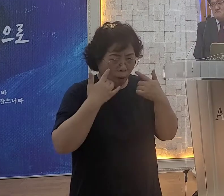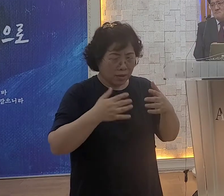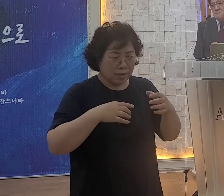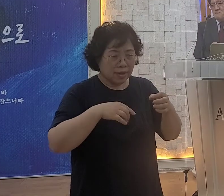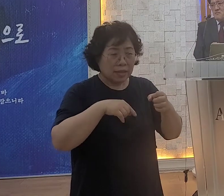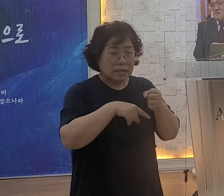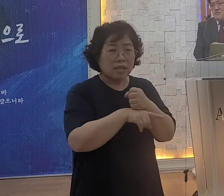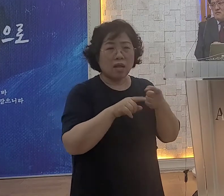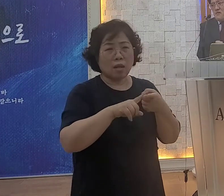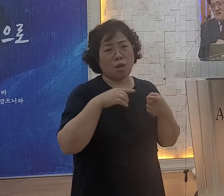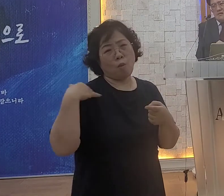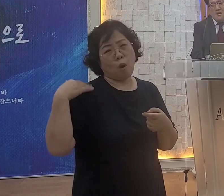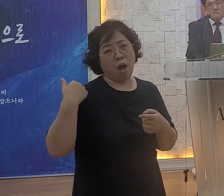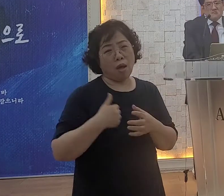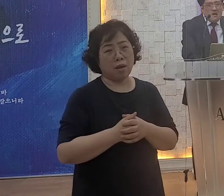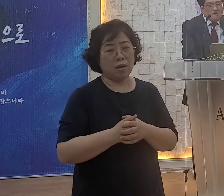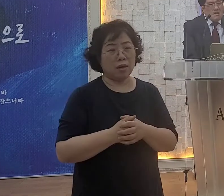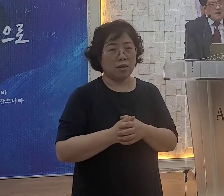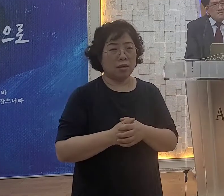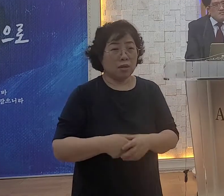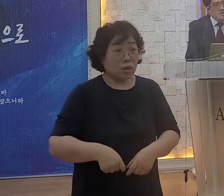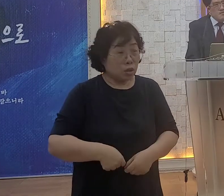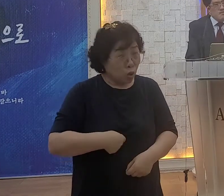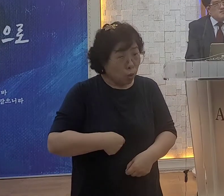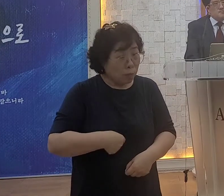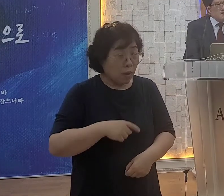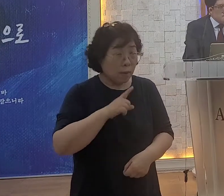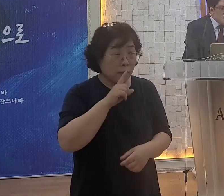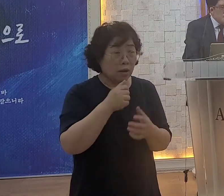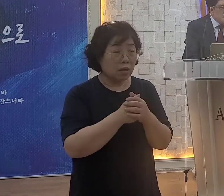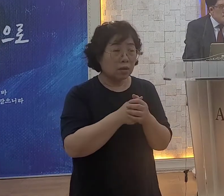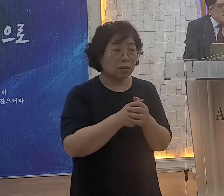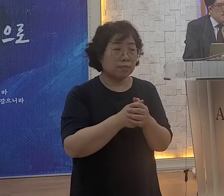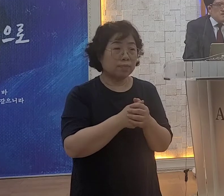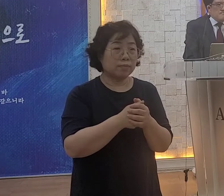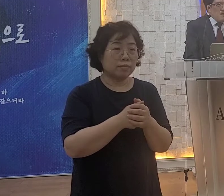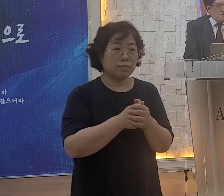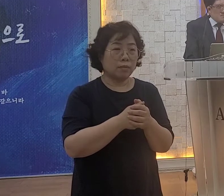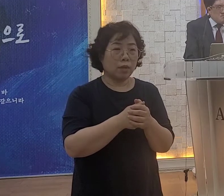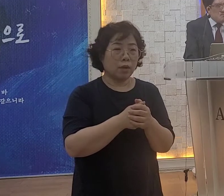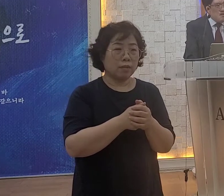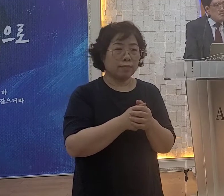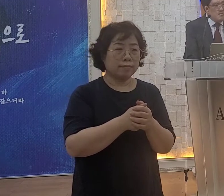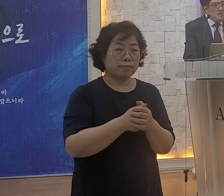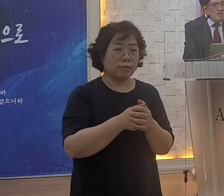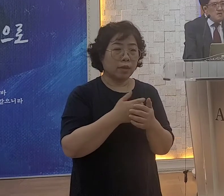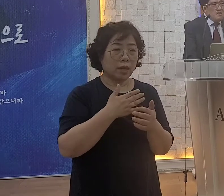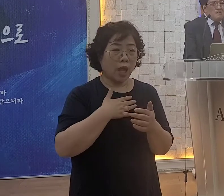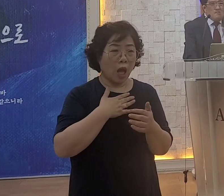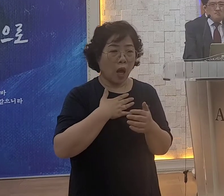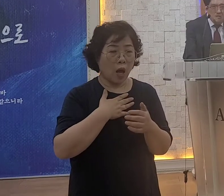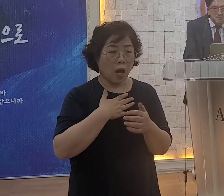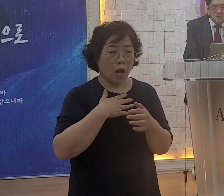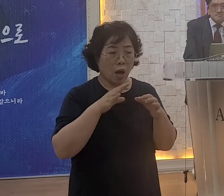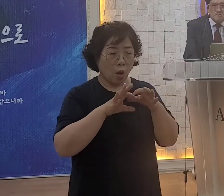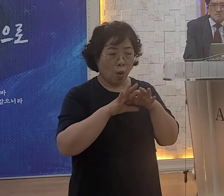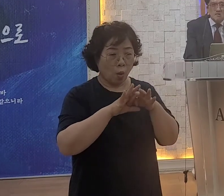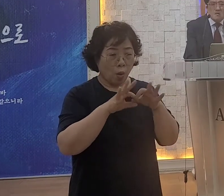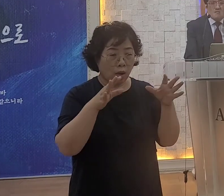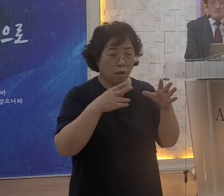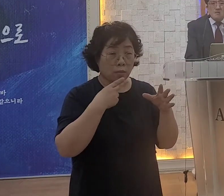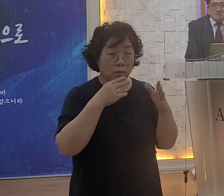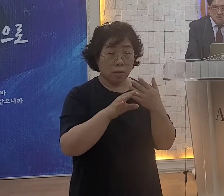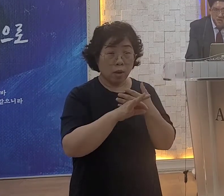직결됩니다. 이게 그냥 아무 나와 상관없는 얘기면 이 몰라도 되는데 방금 속량 그리고